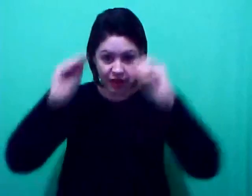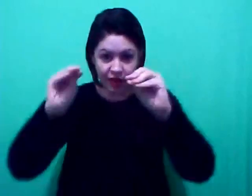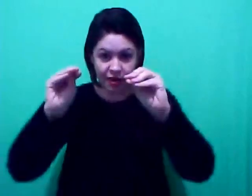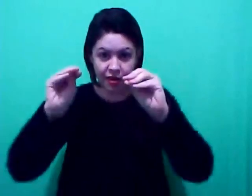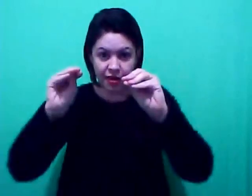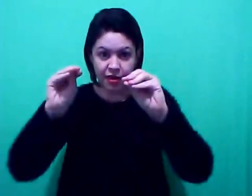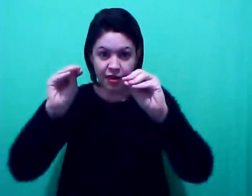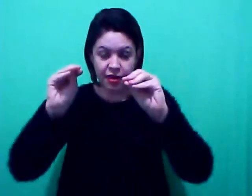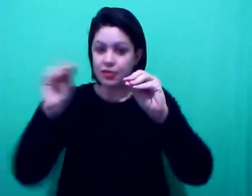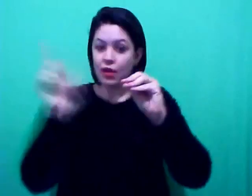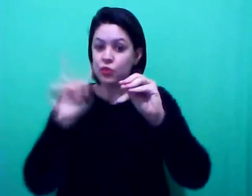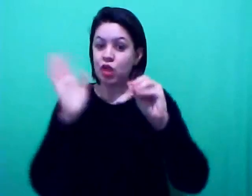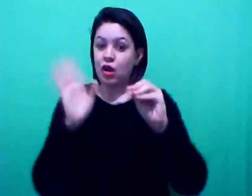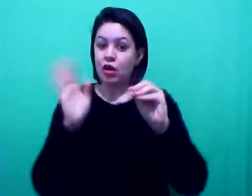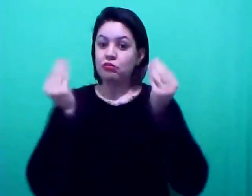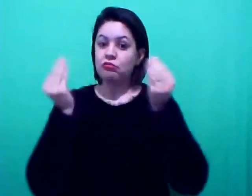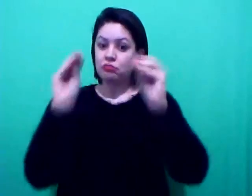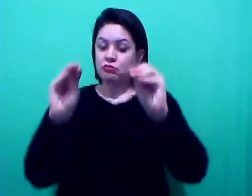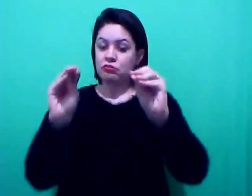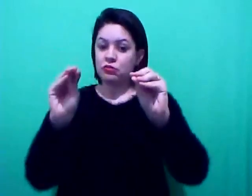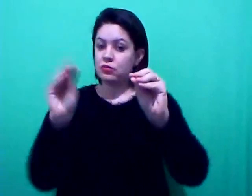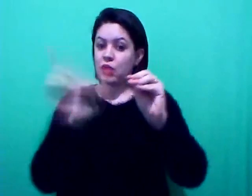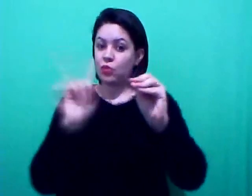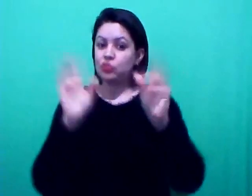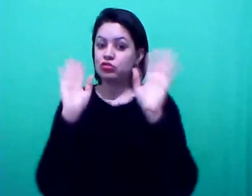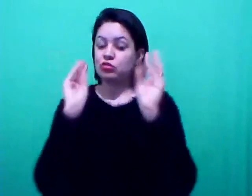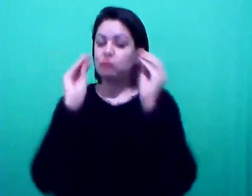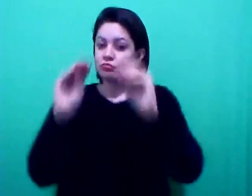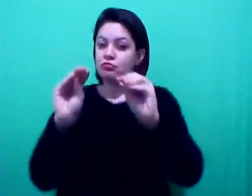Eu vou dar. Vou disponibilizar. Eu já disponibilizei